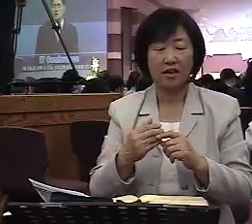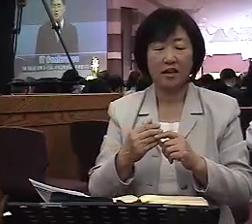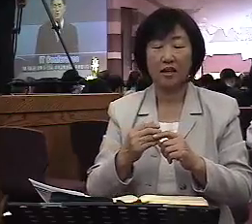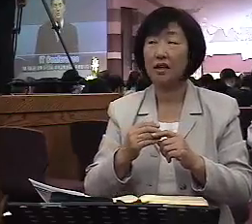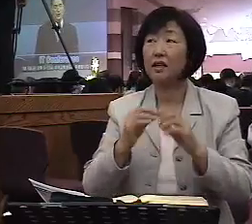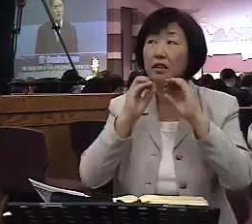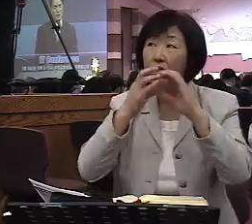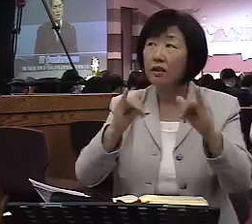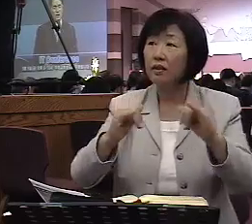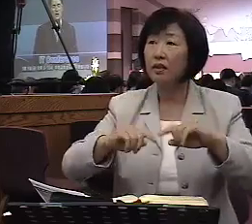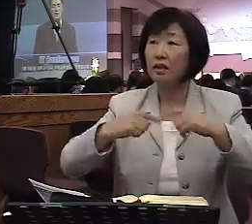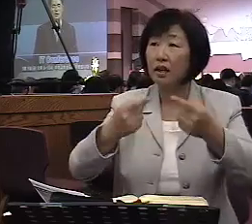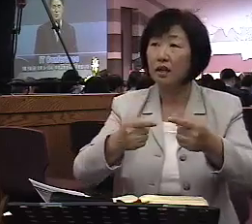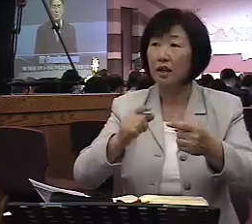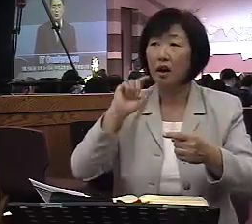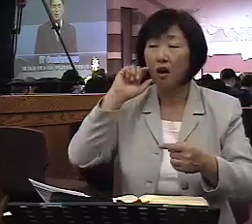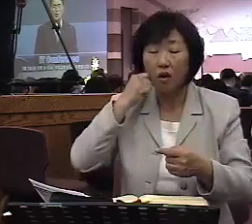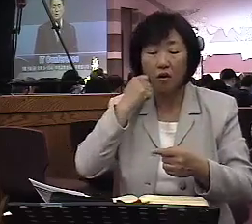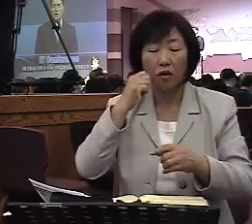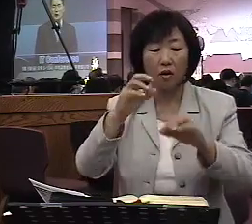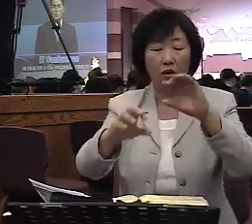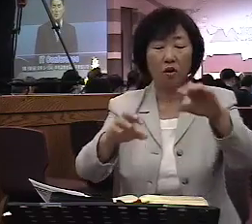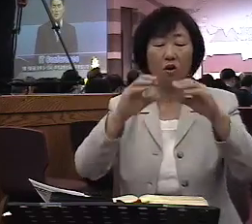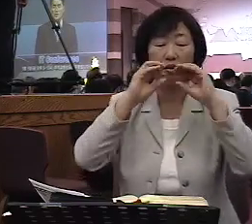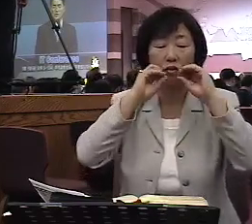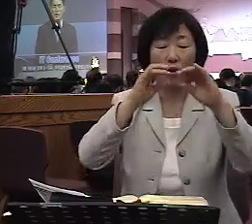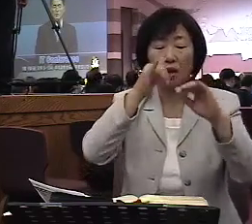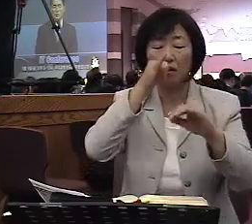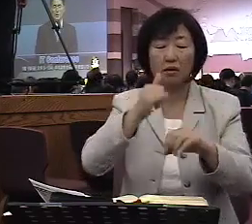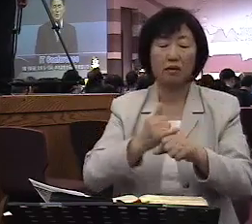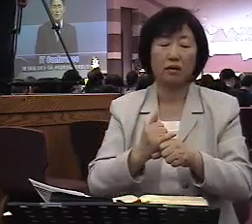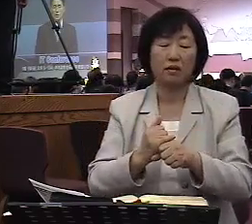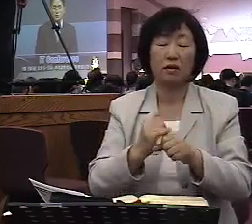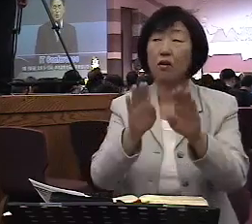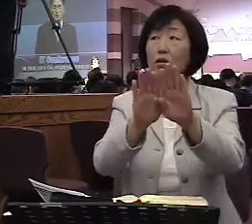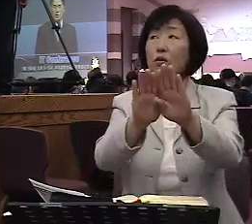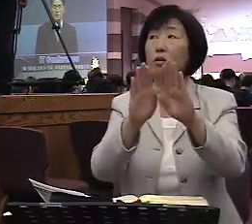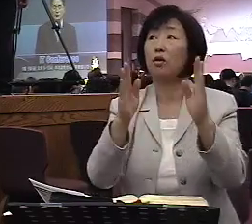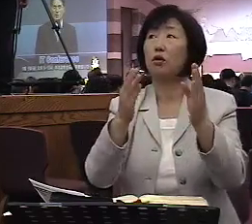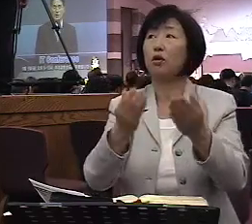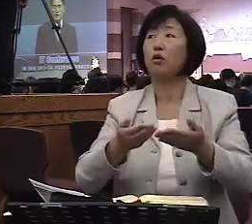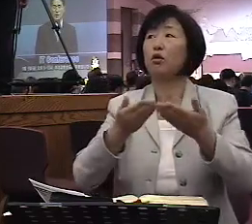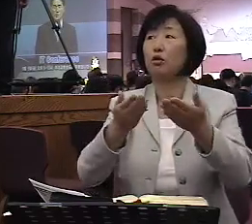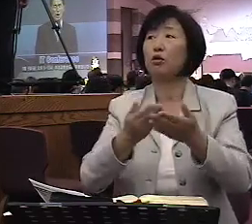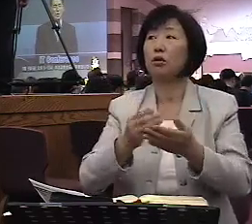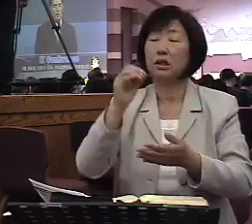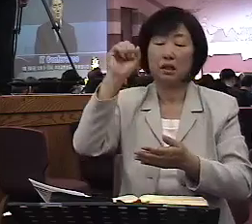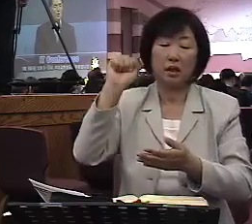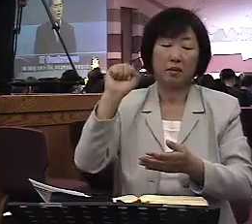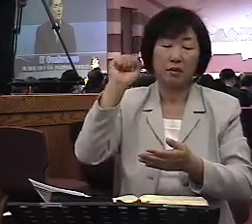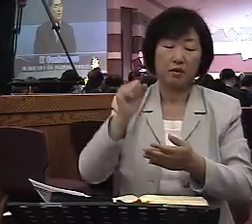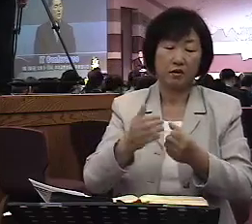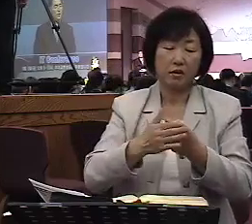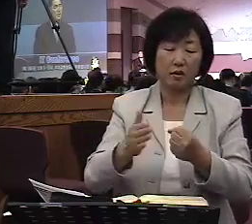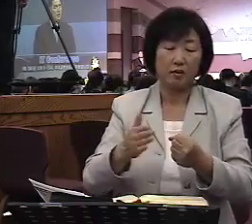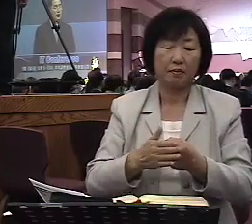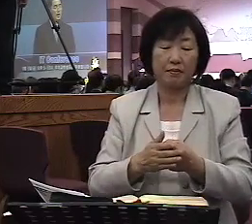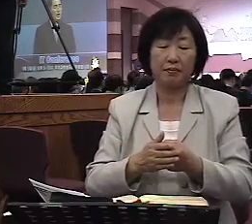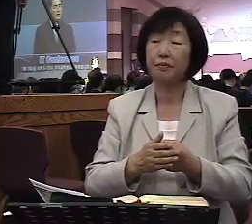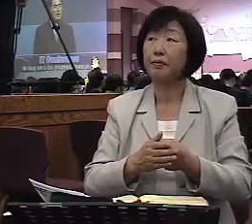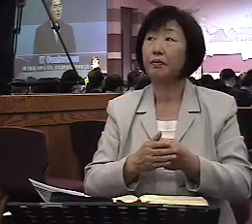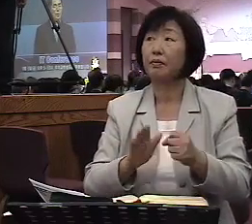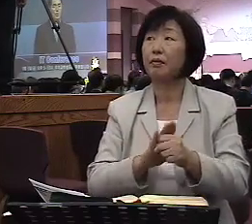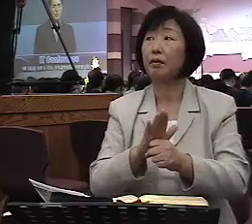선교사들이 들어가기 어려운 지역까지 선교할 수 있는 그러한 문을 열어주는 컨퍼런스인데요. 본 교회에서 열리기